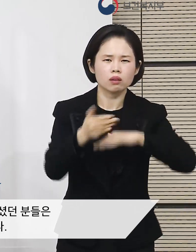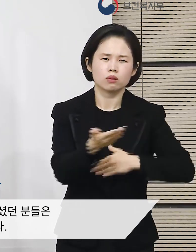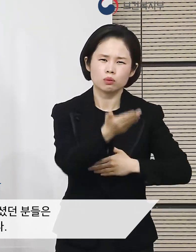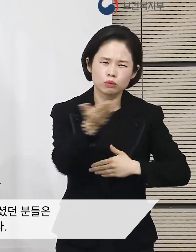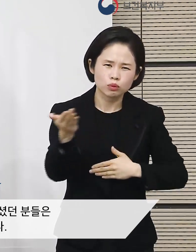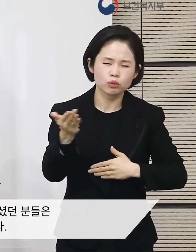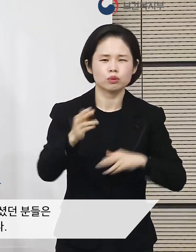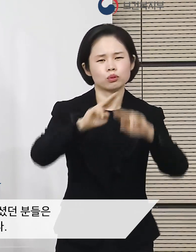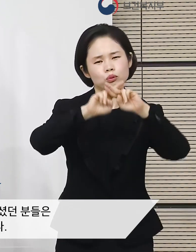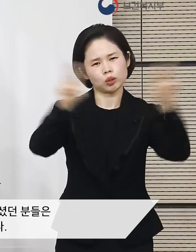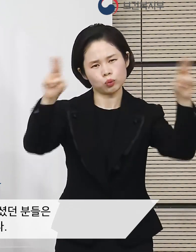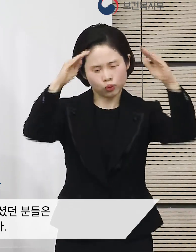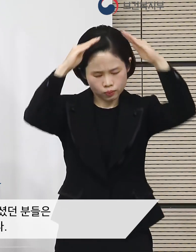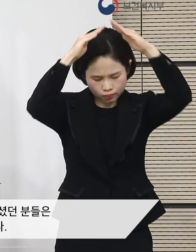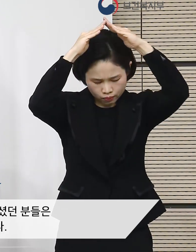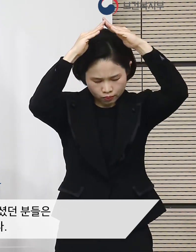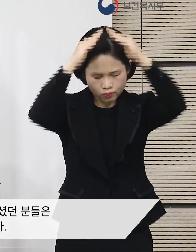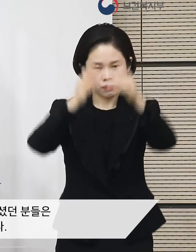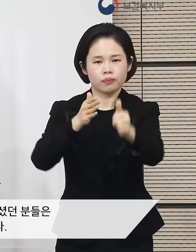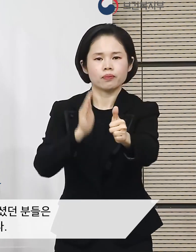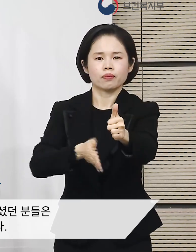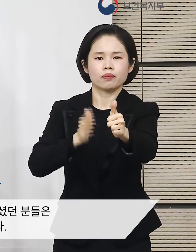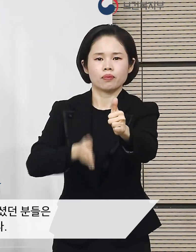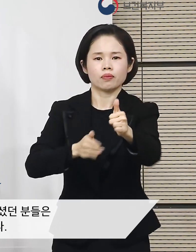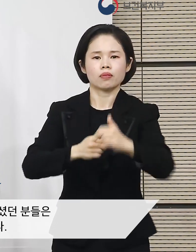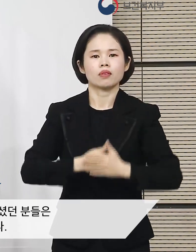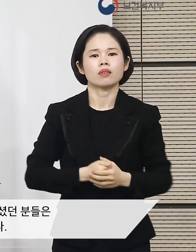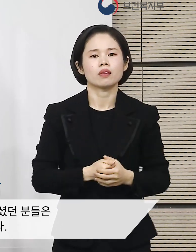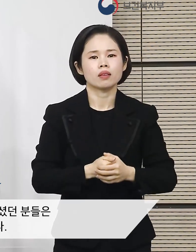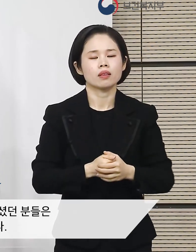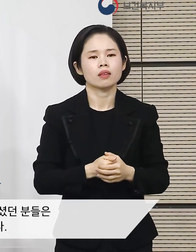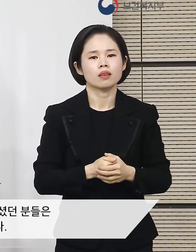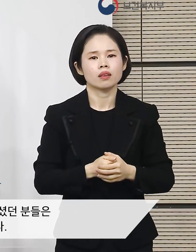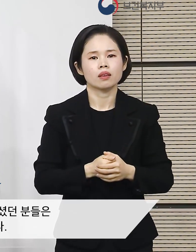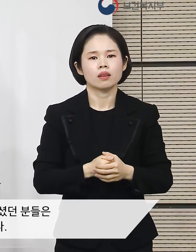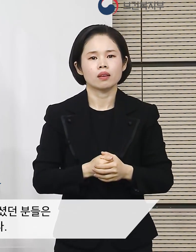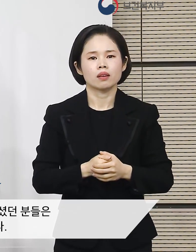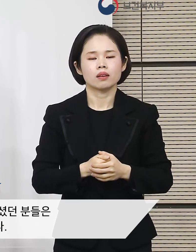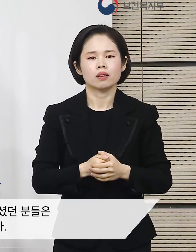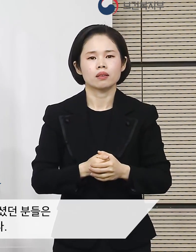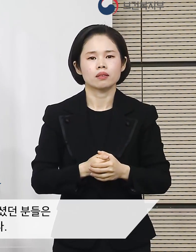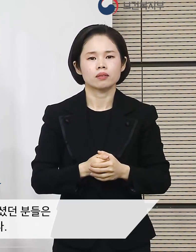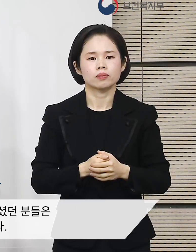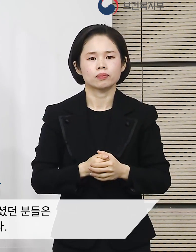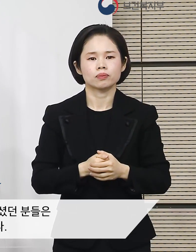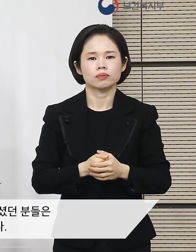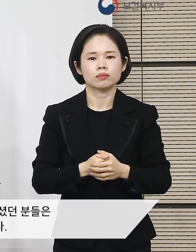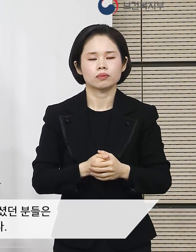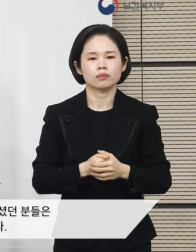여행을 계획하셨던 분들은 꼭 취소하시고 집에 머물러 주시기를 부탁드립니다.